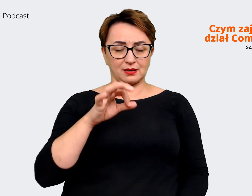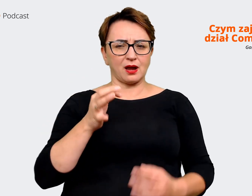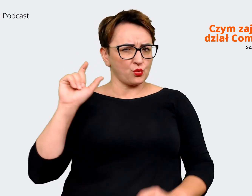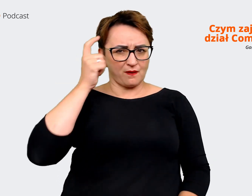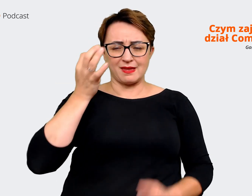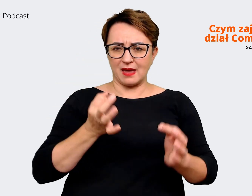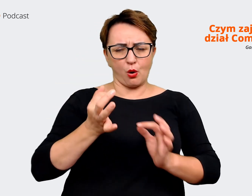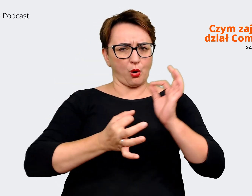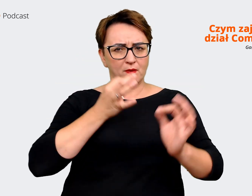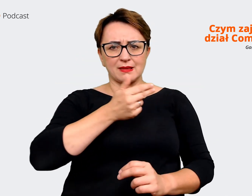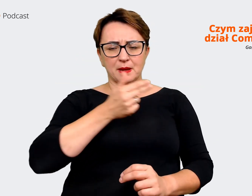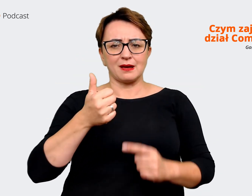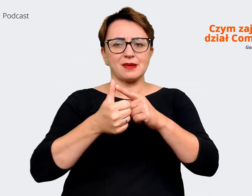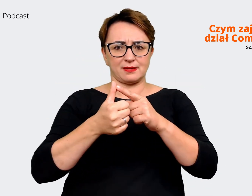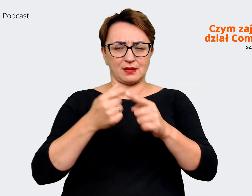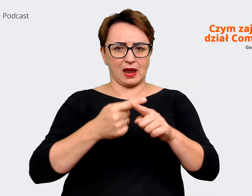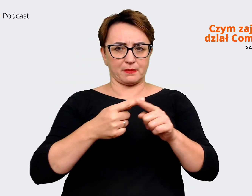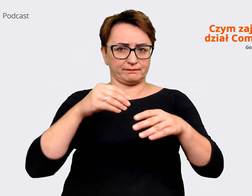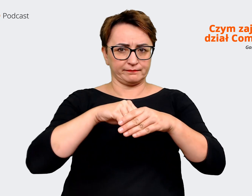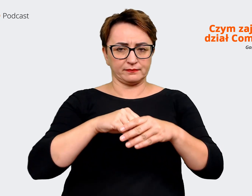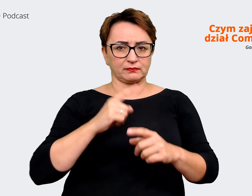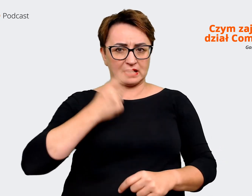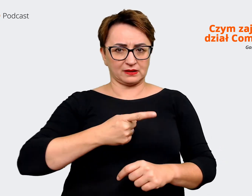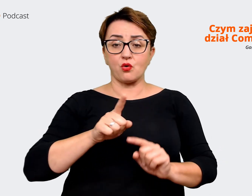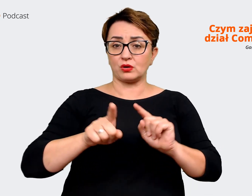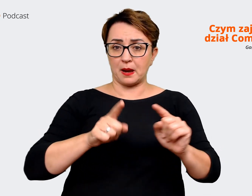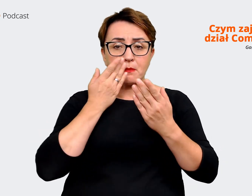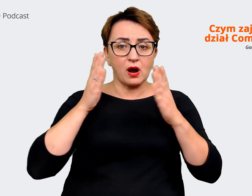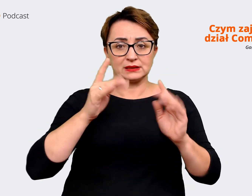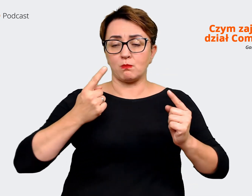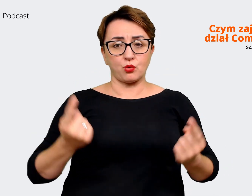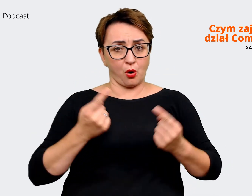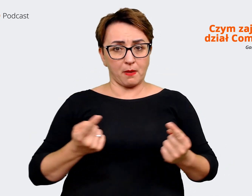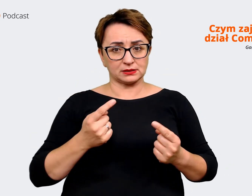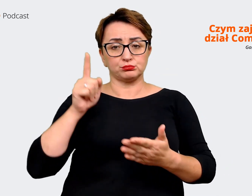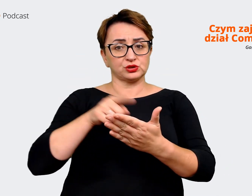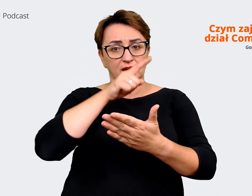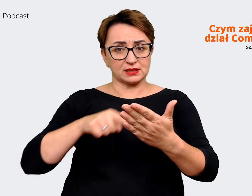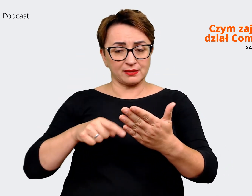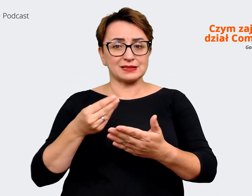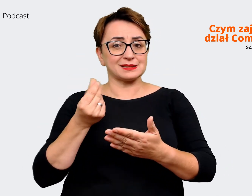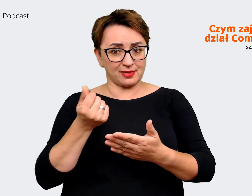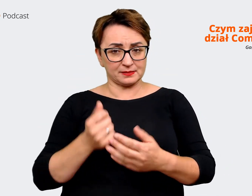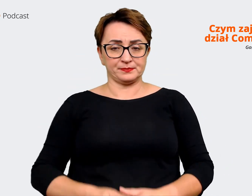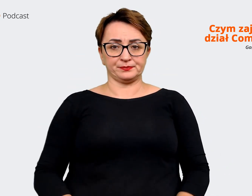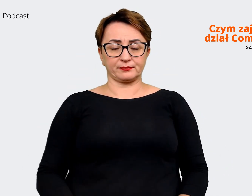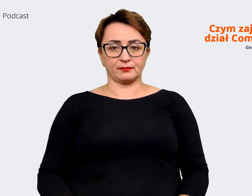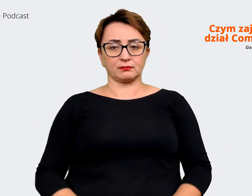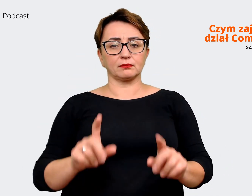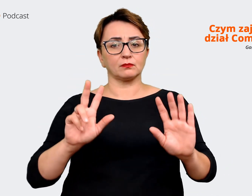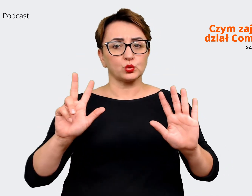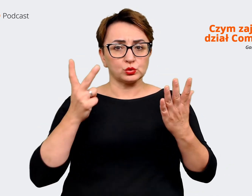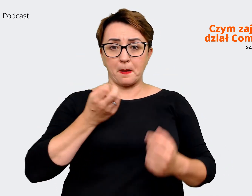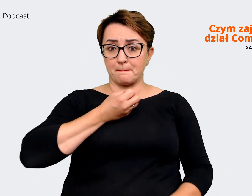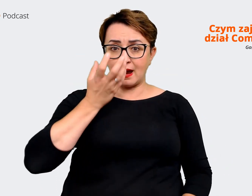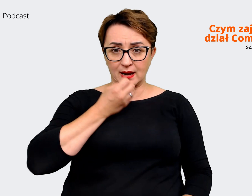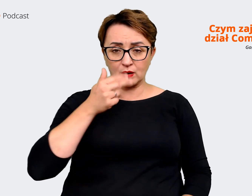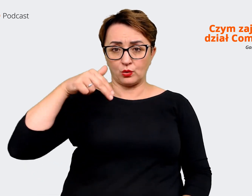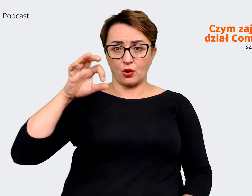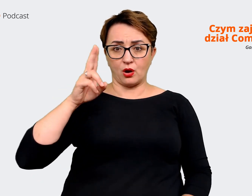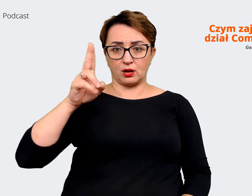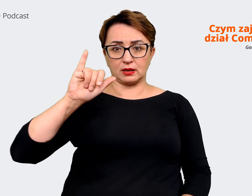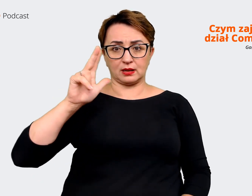za opisanie tego. Wspominałeś też o omnibusie, dyrektywa Omnibus. Możemy sobie powiedzieć, czego ona dotyczy,